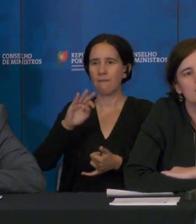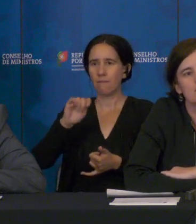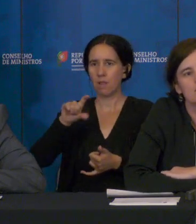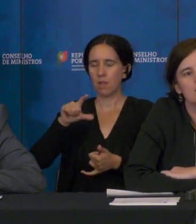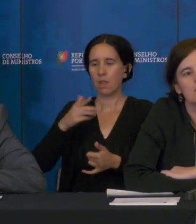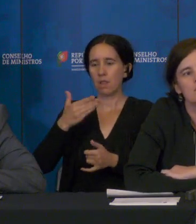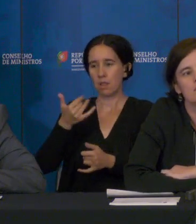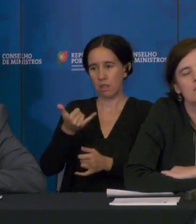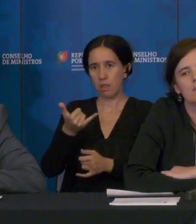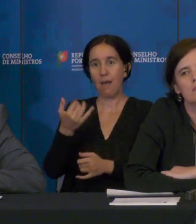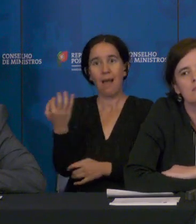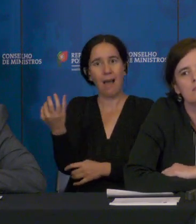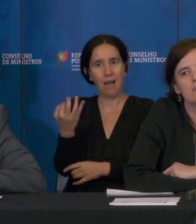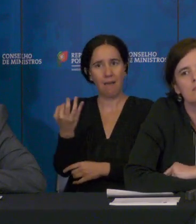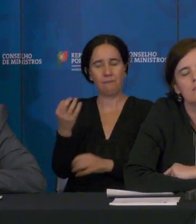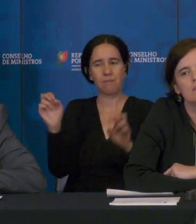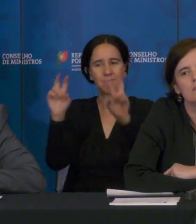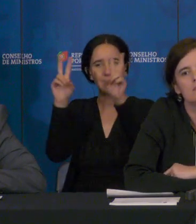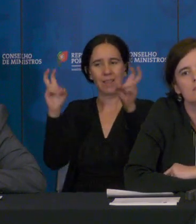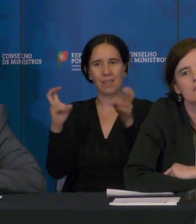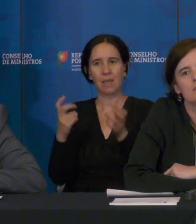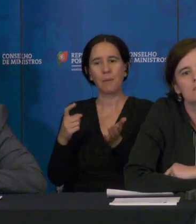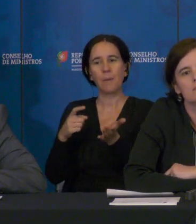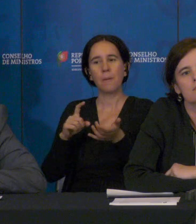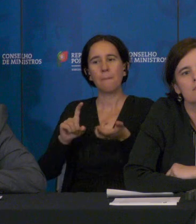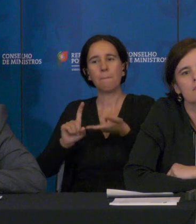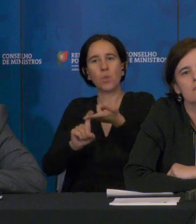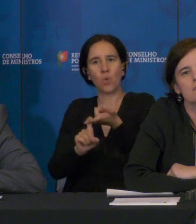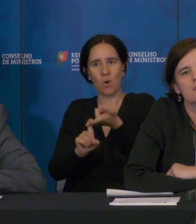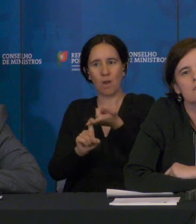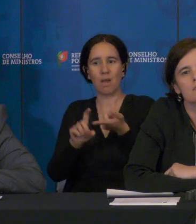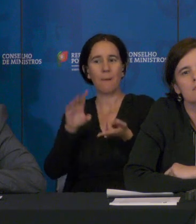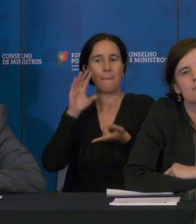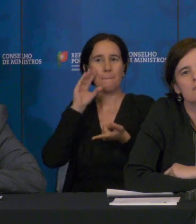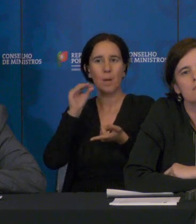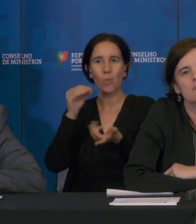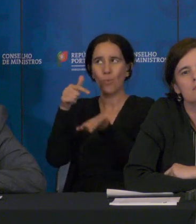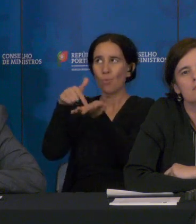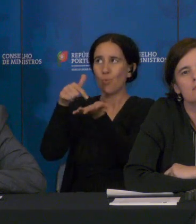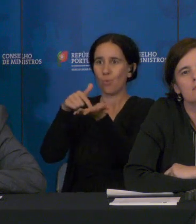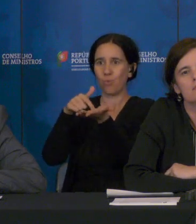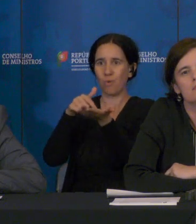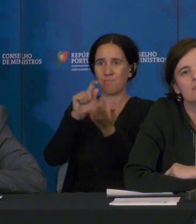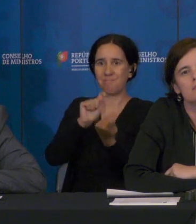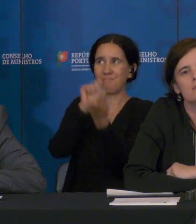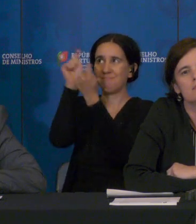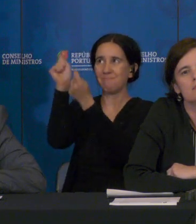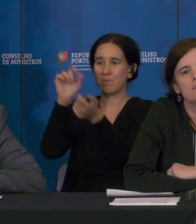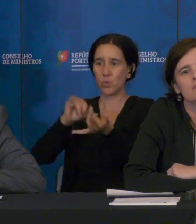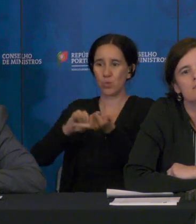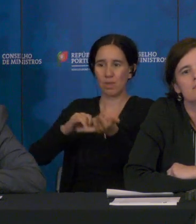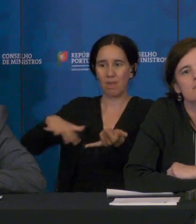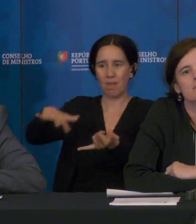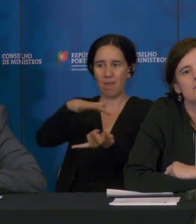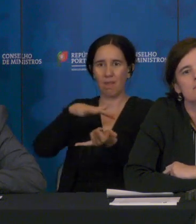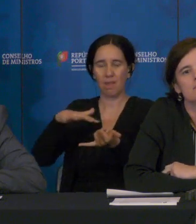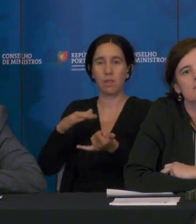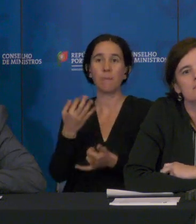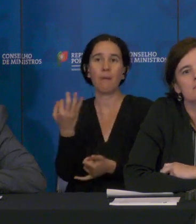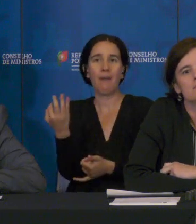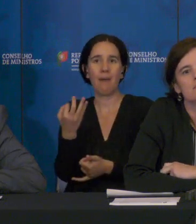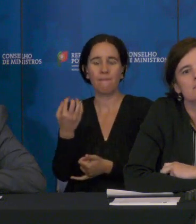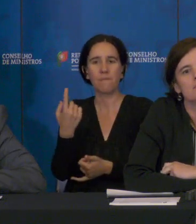verdade existem sobre elas penhores a favor dos bancos credores desta sociedade e ainda